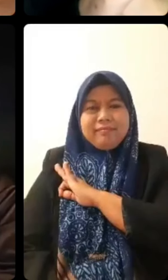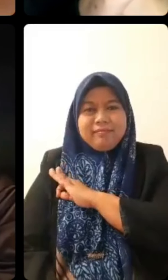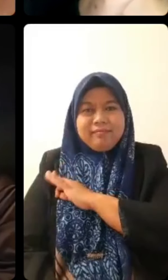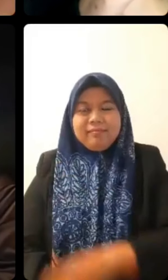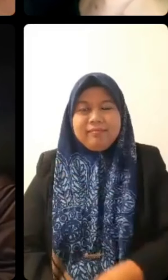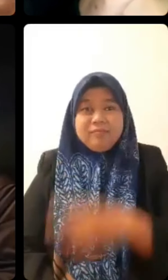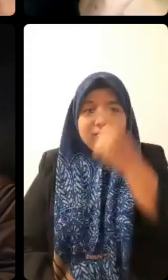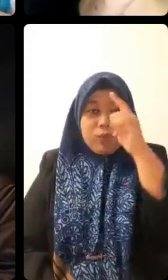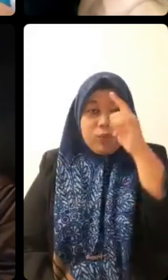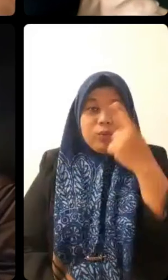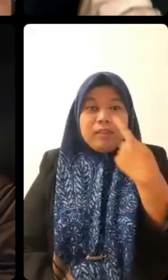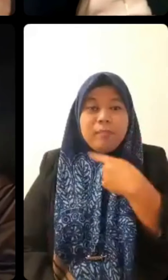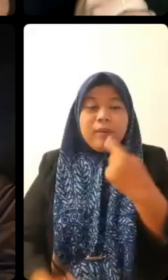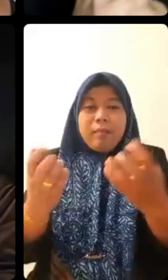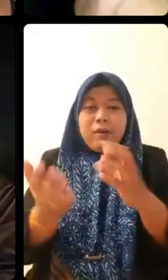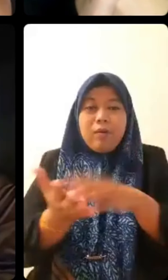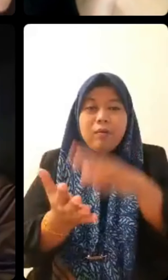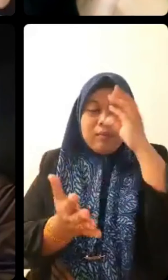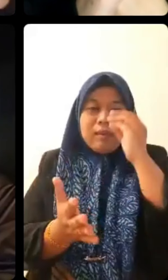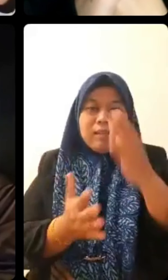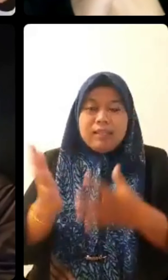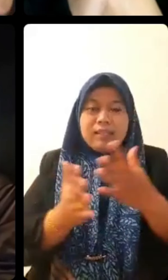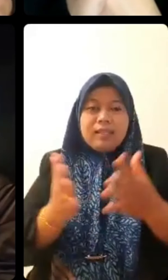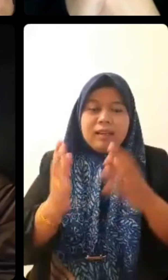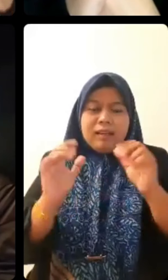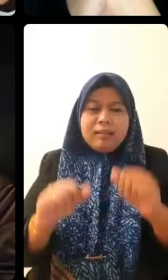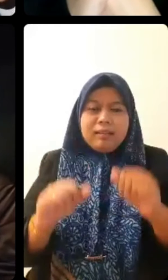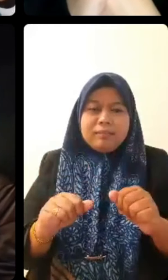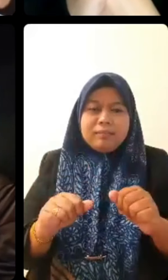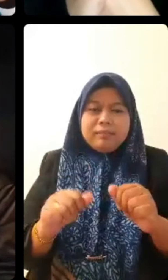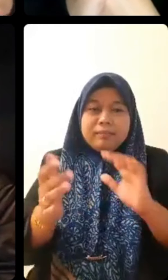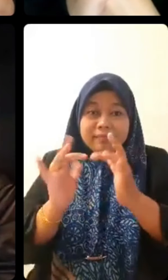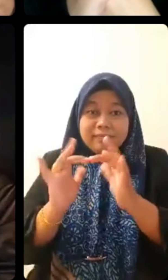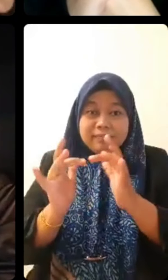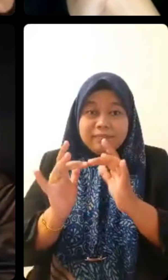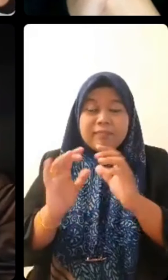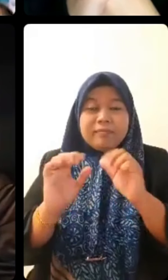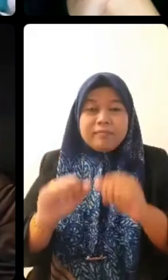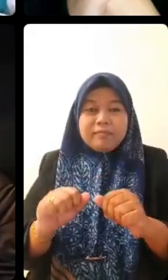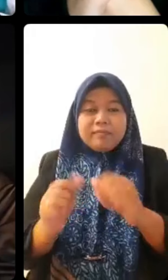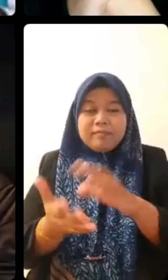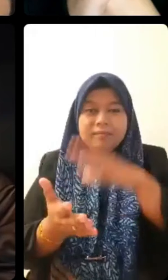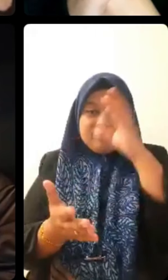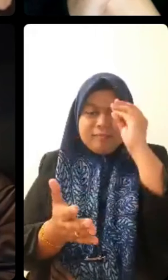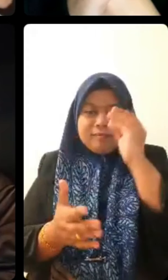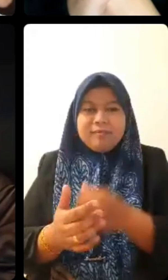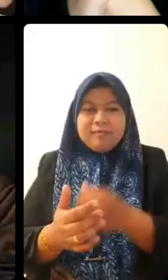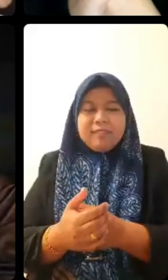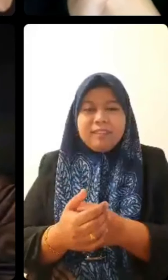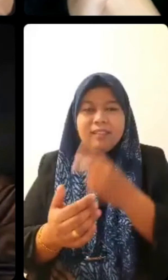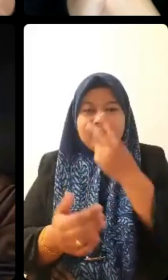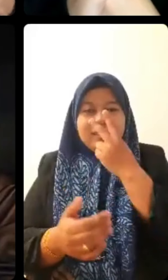ini secara online, bolehlah ikuti akaun TikTok Cik Anis.